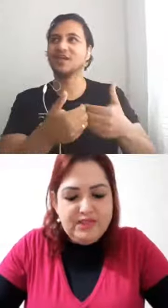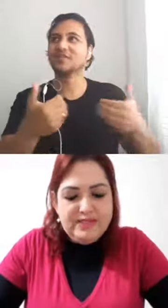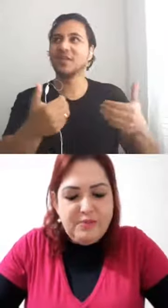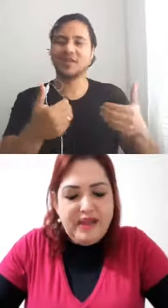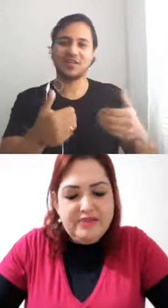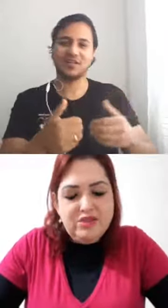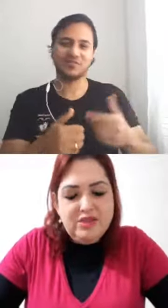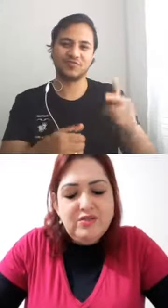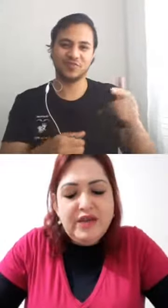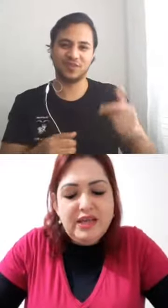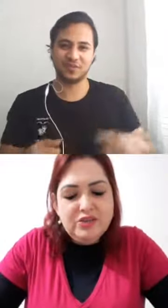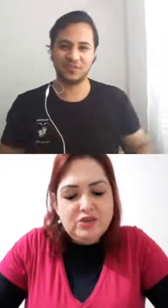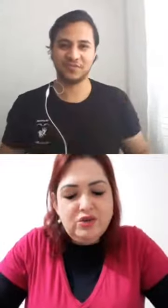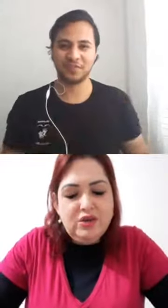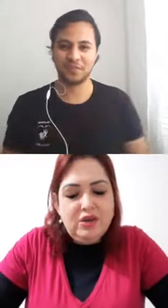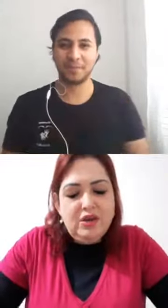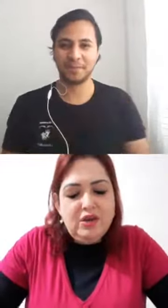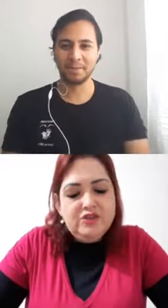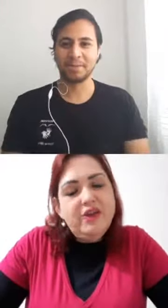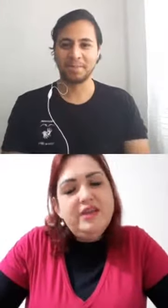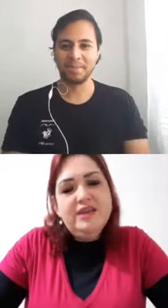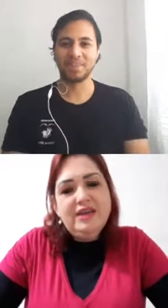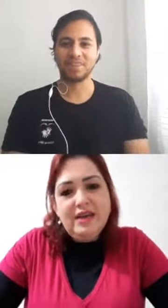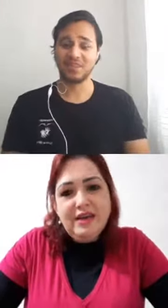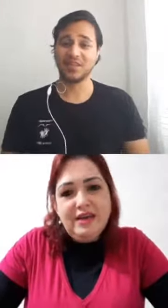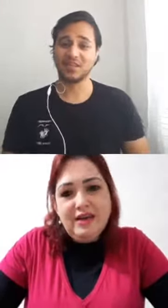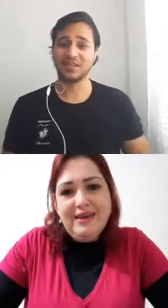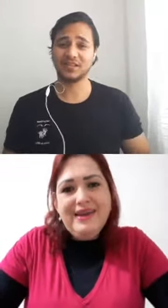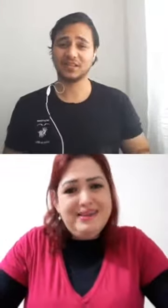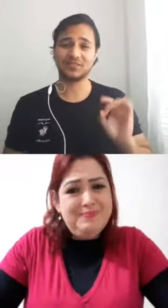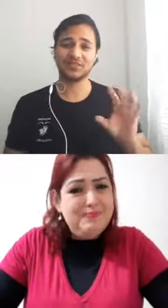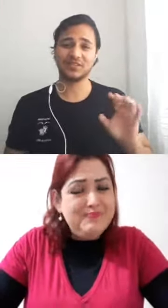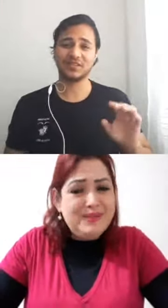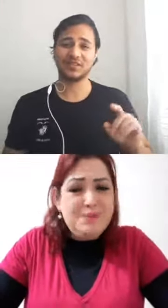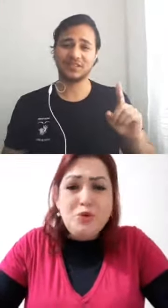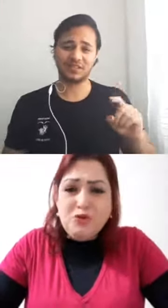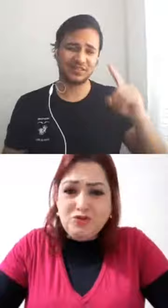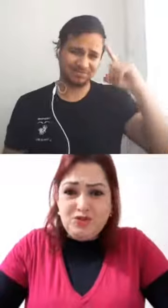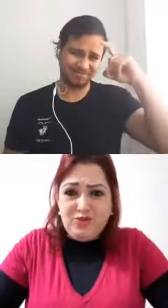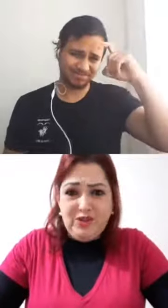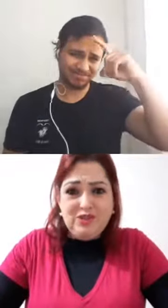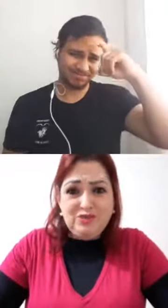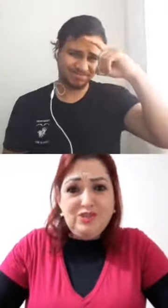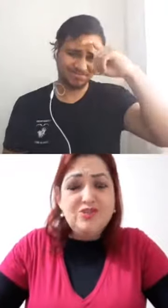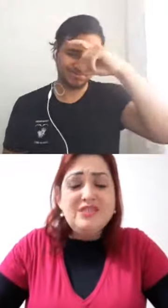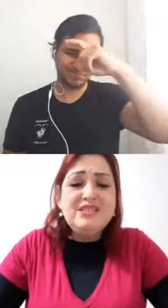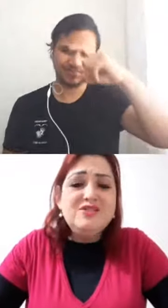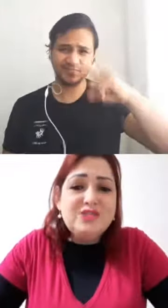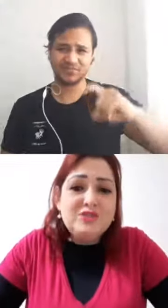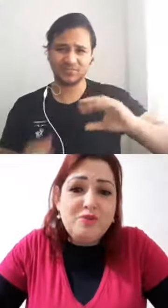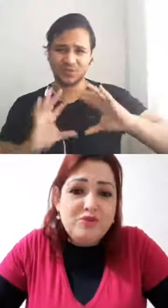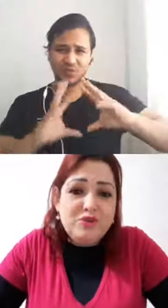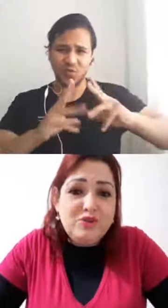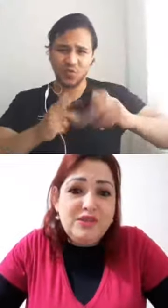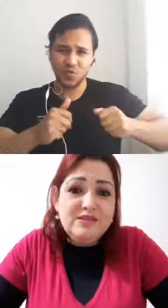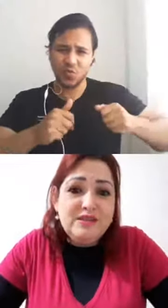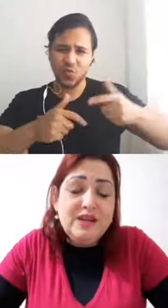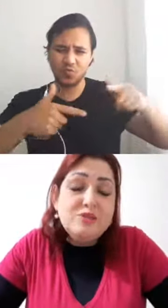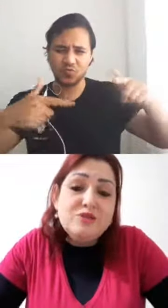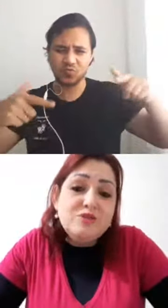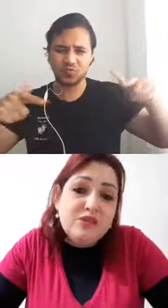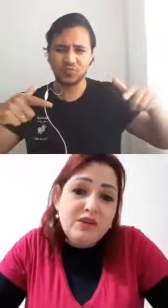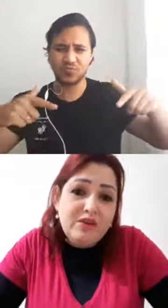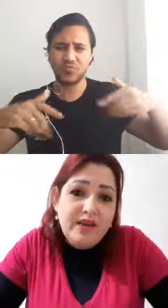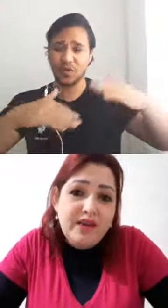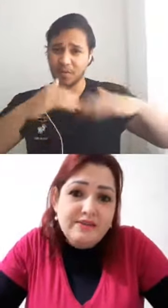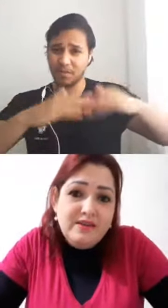estar separados. Então, é isso. Só que tá muito difícil. E todas as outras profissões, as